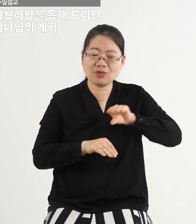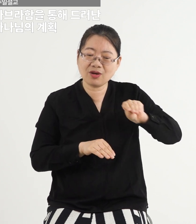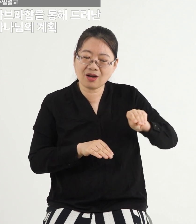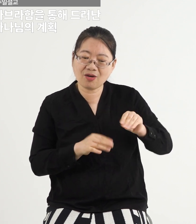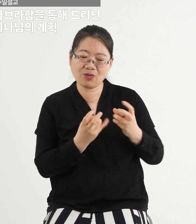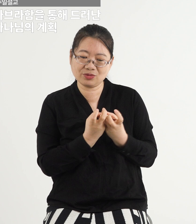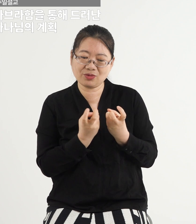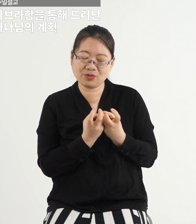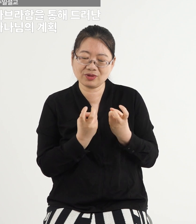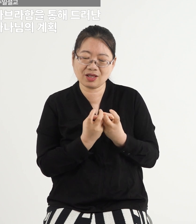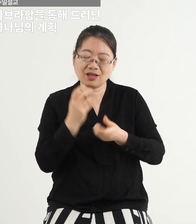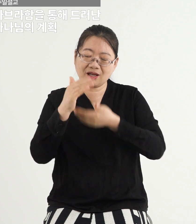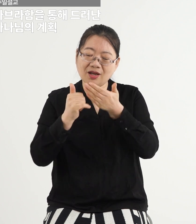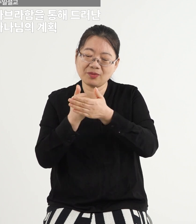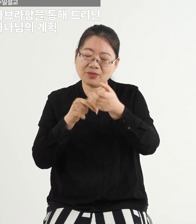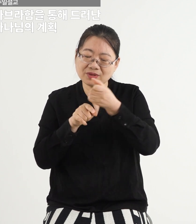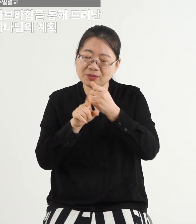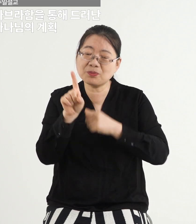뭐예요?